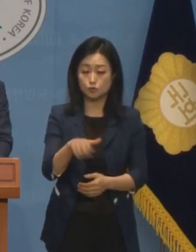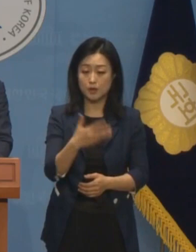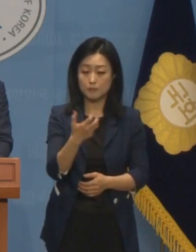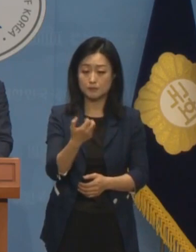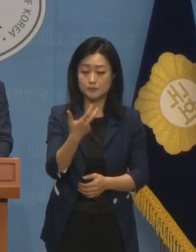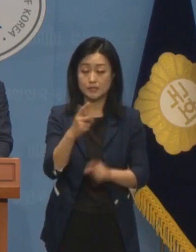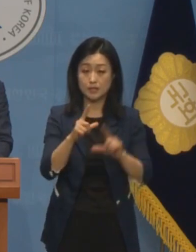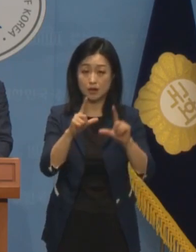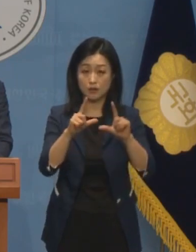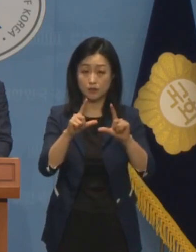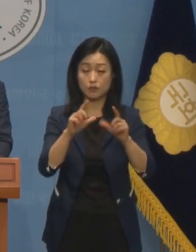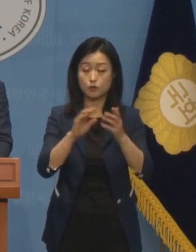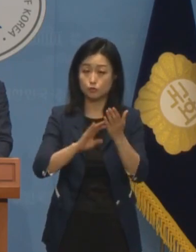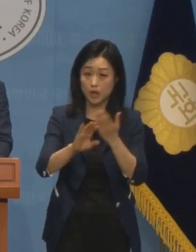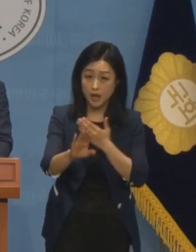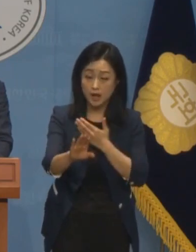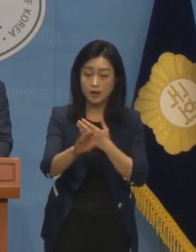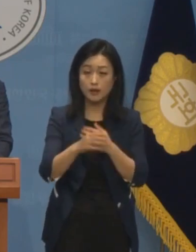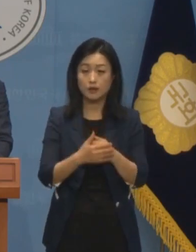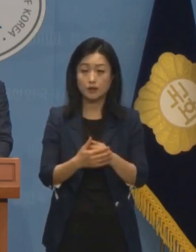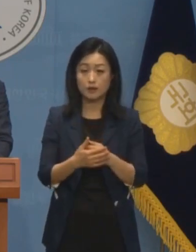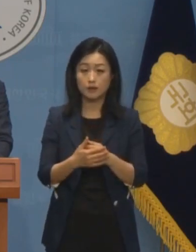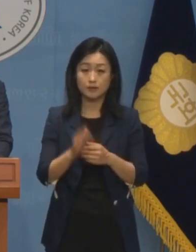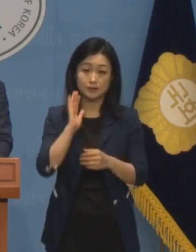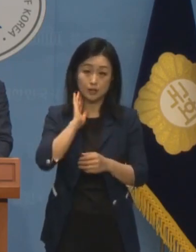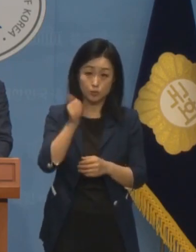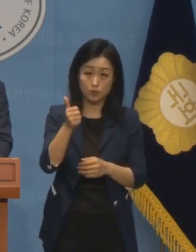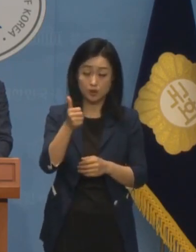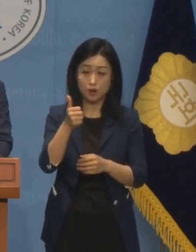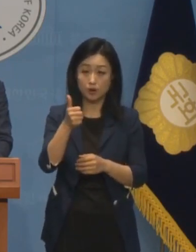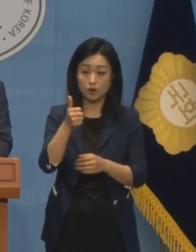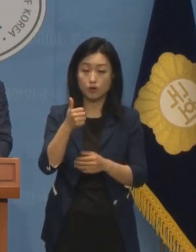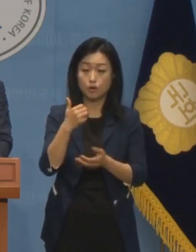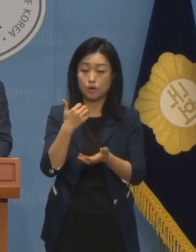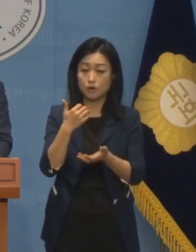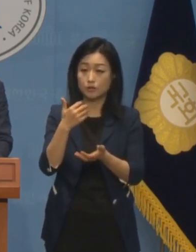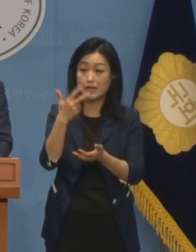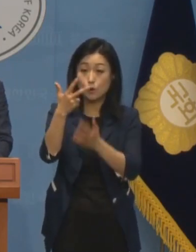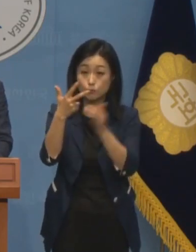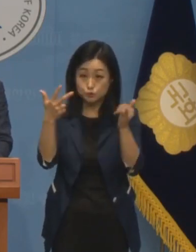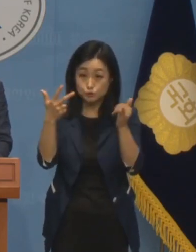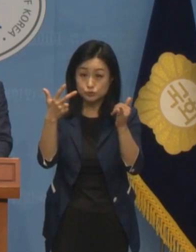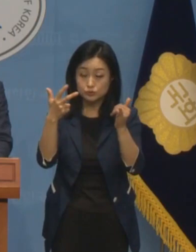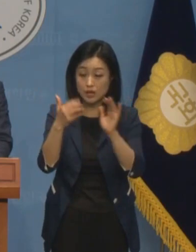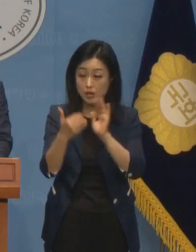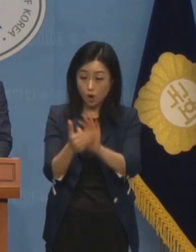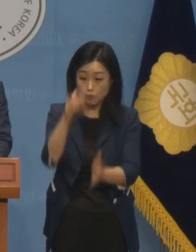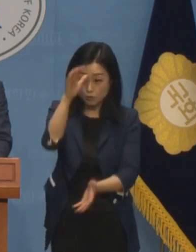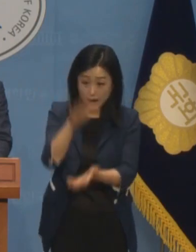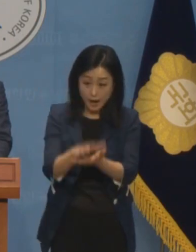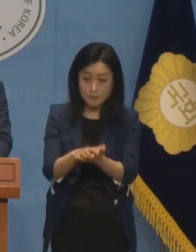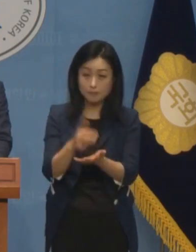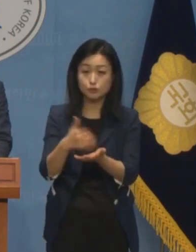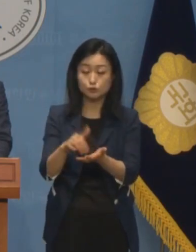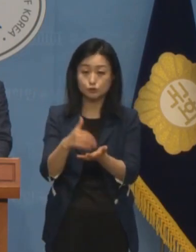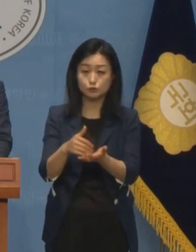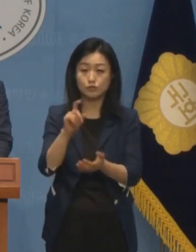1987년 민주화 이후 총 7분의 대통령이 행사한 거부권이 모두